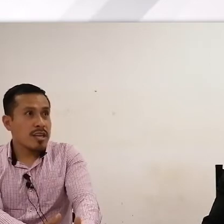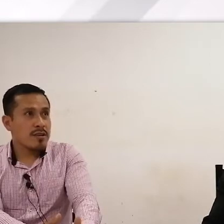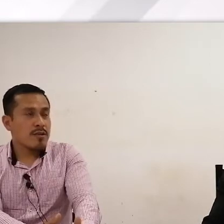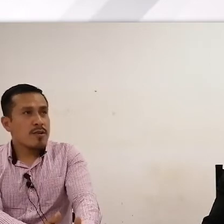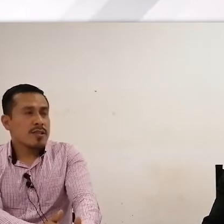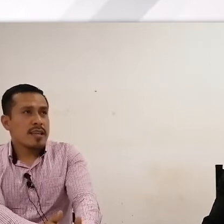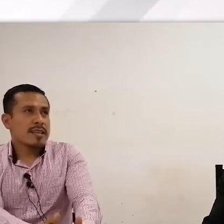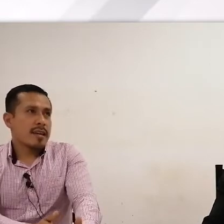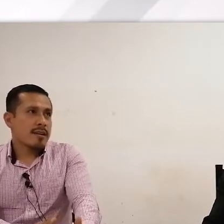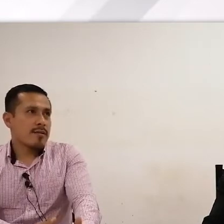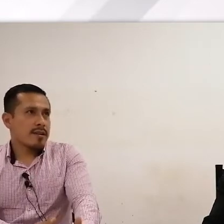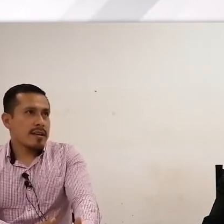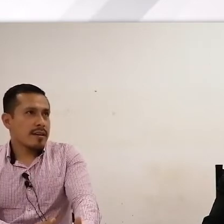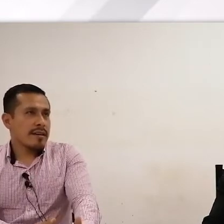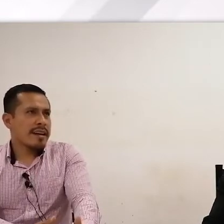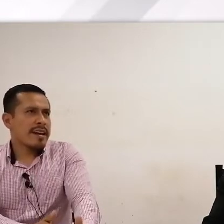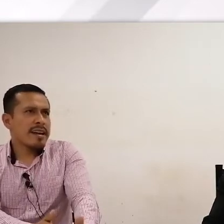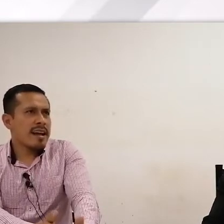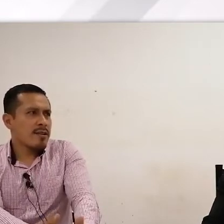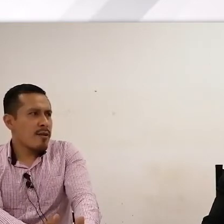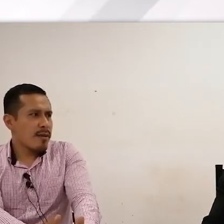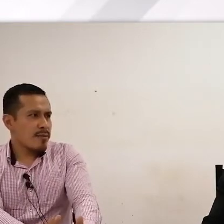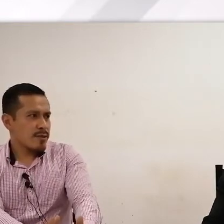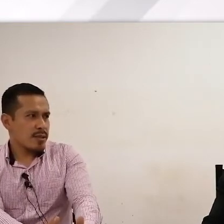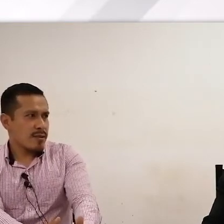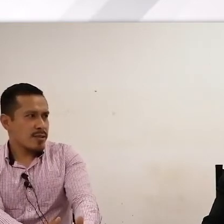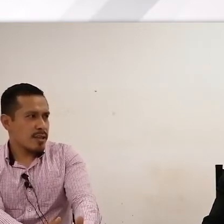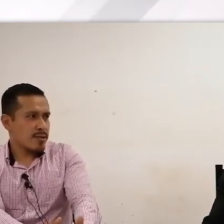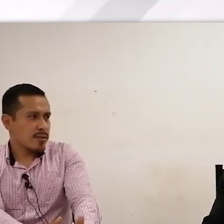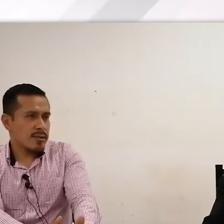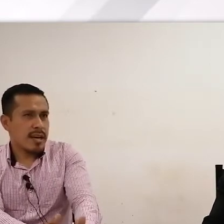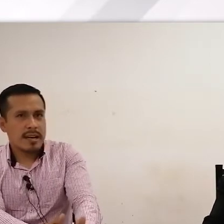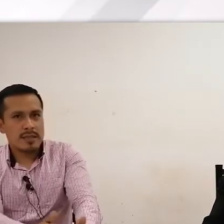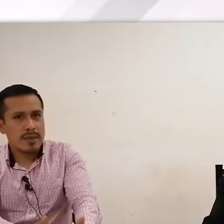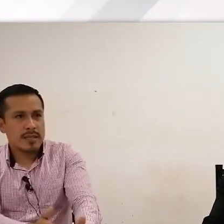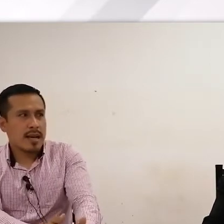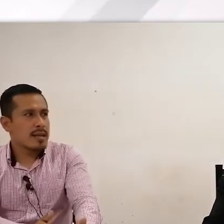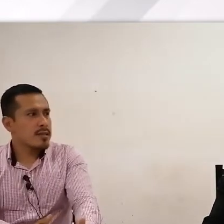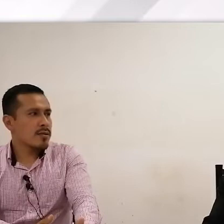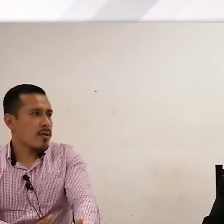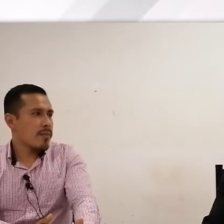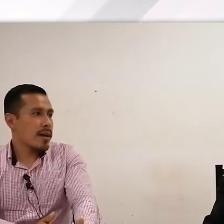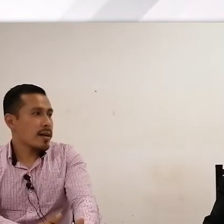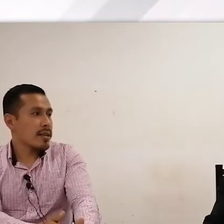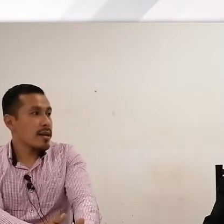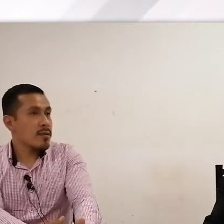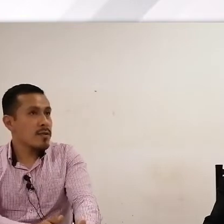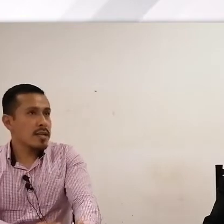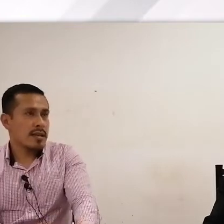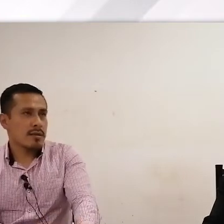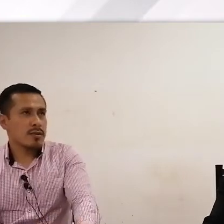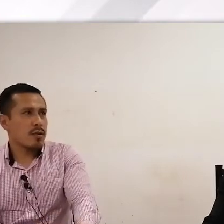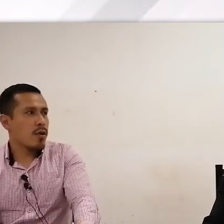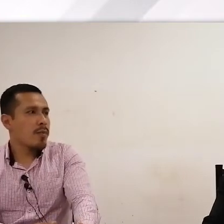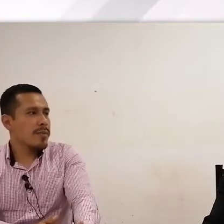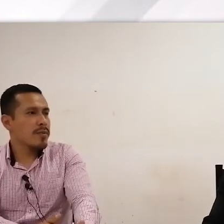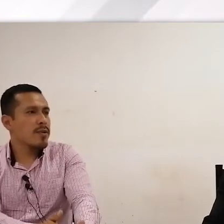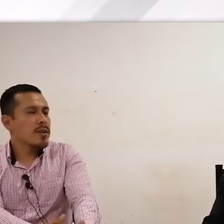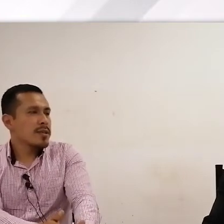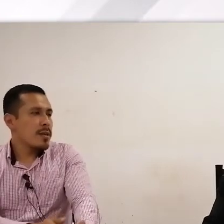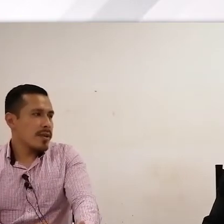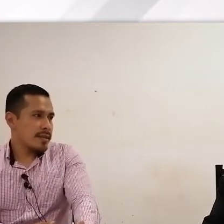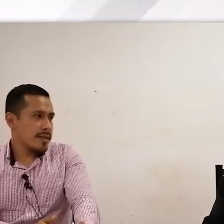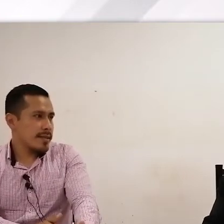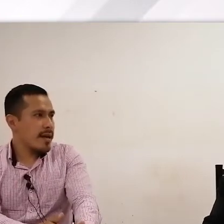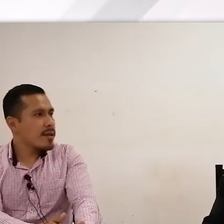nuestro niño se desarrolle, en general, no hablemos de los hijos, sean especiales o no, para que tengan un desarrollo